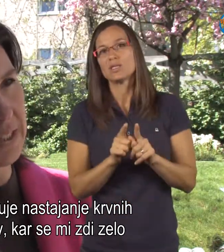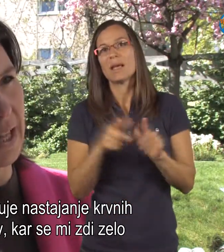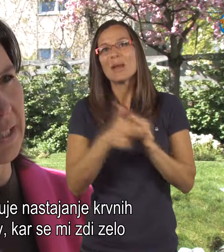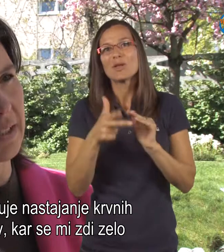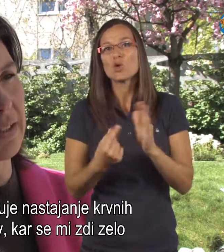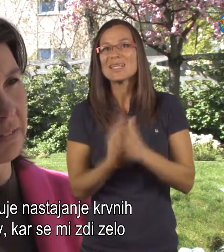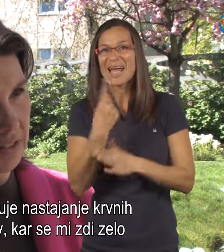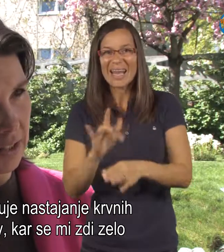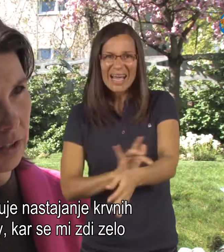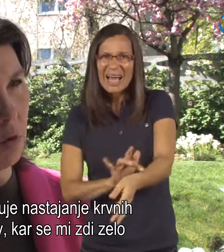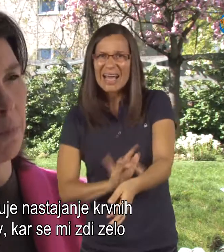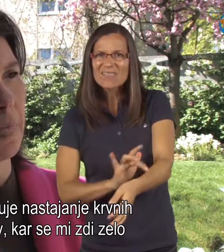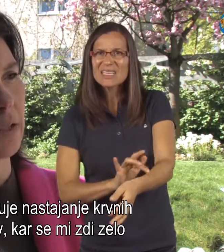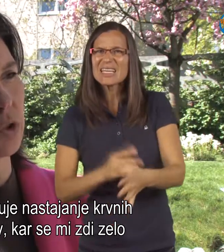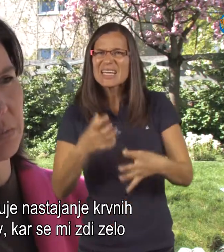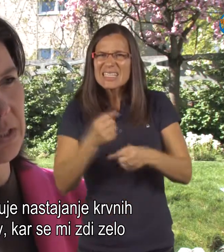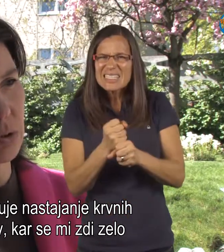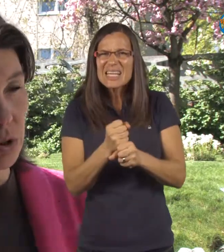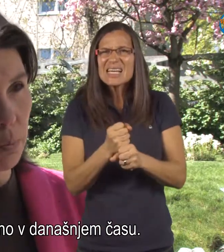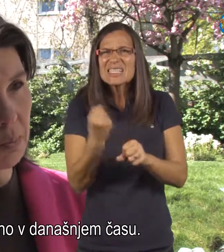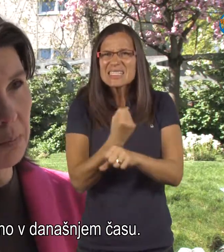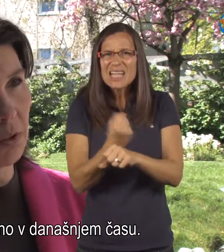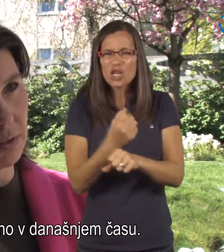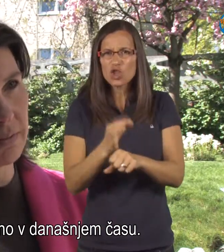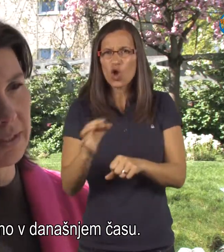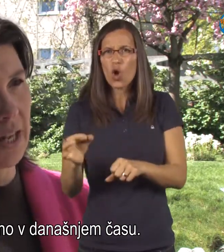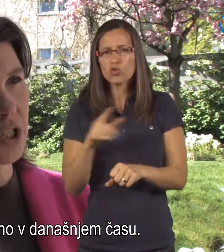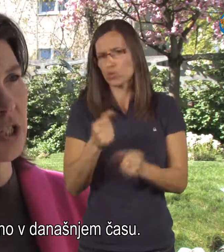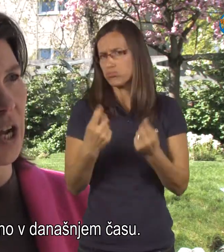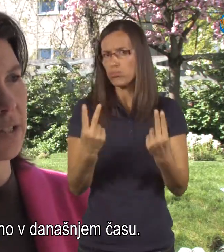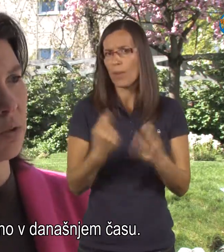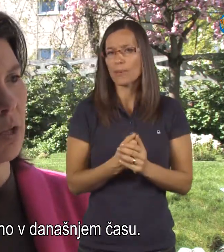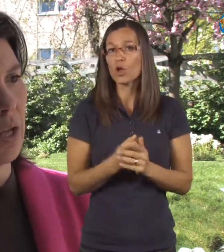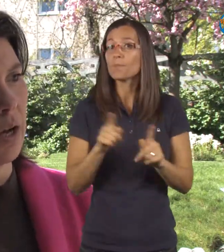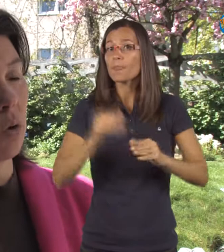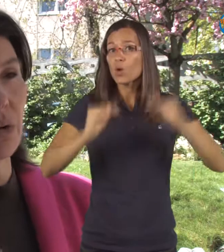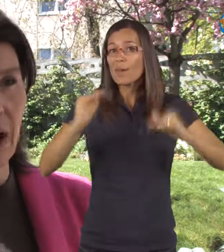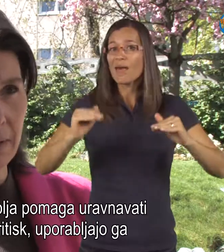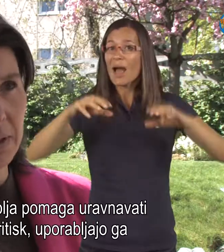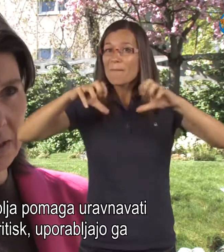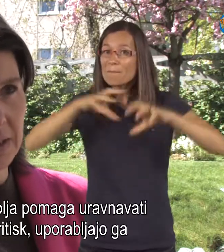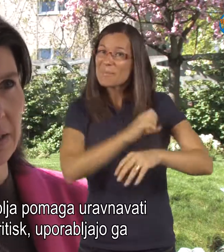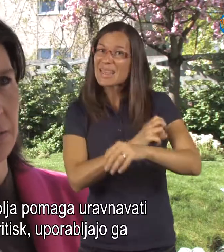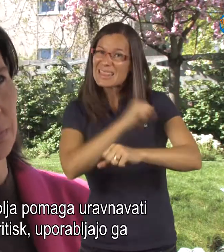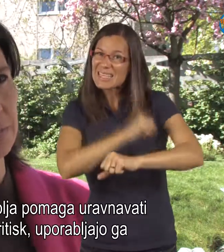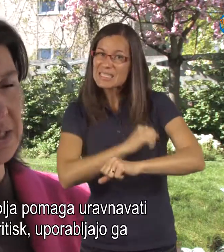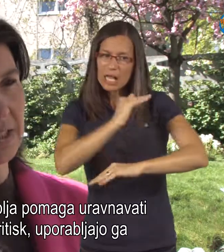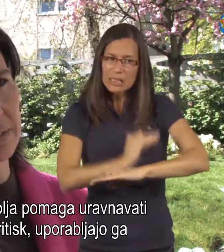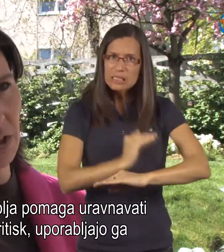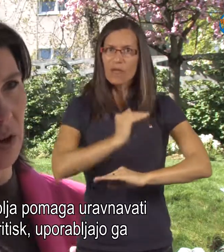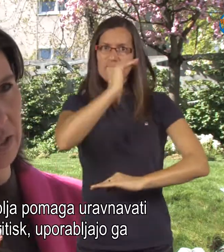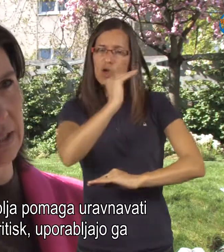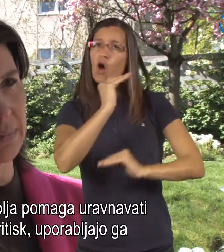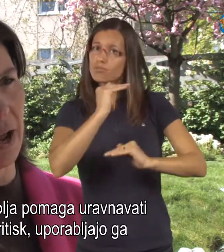preprečuje nastanek krvnih strdkov, to se mi zdi tudi zelo pomembno v današnjem času, uravnava pritisk,